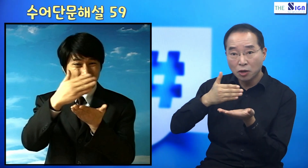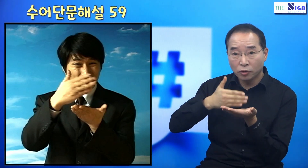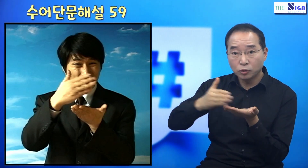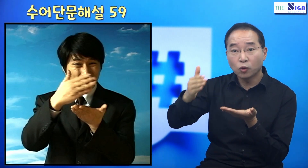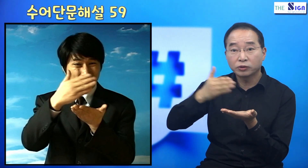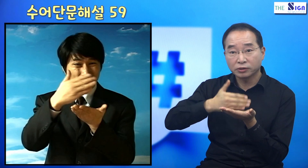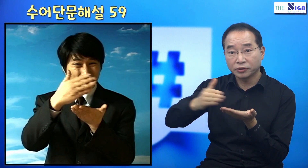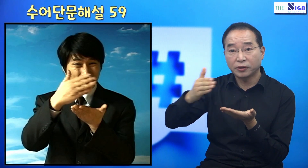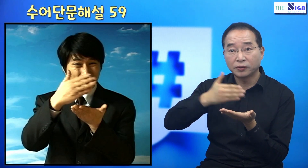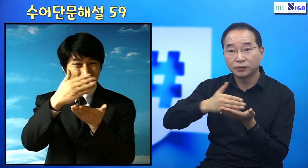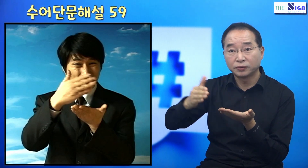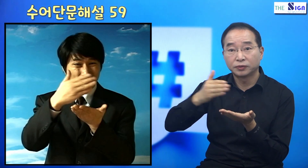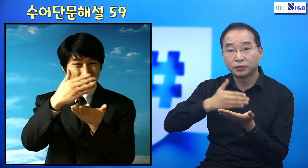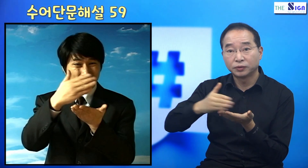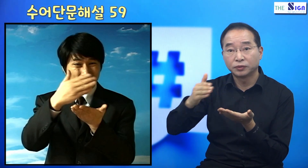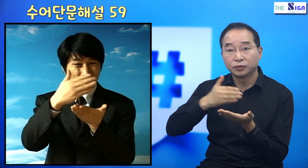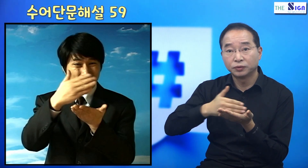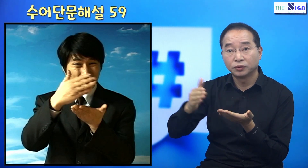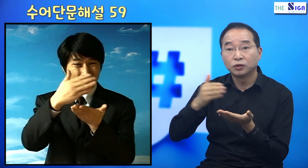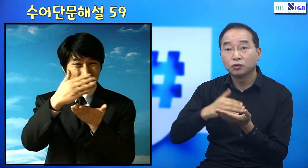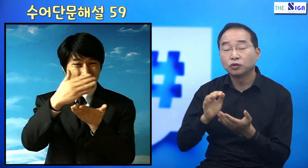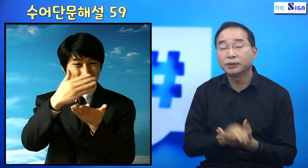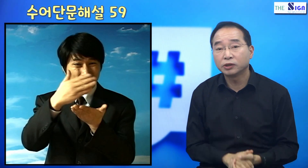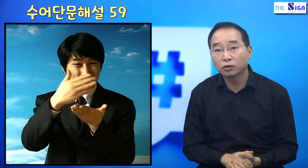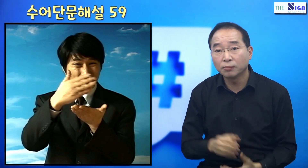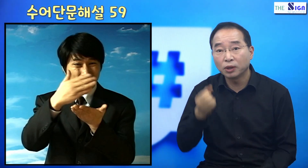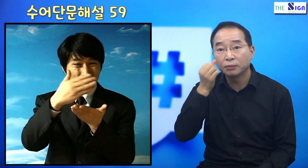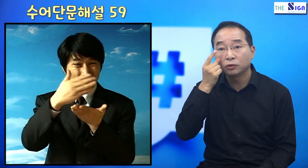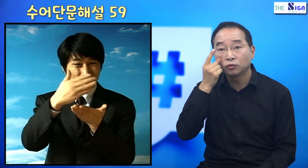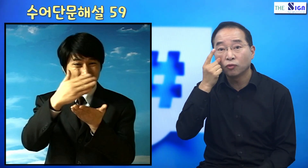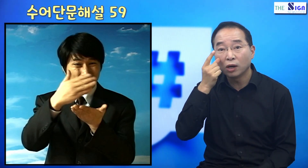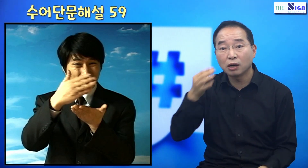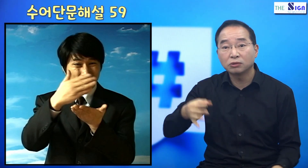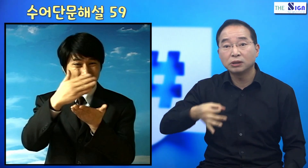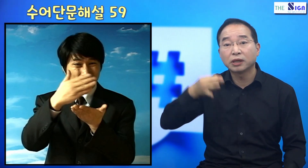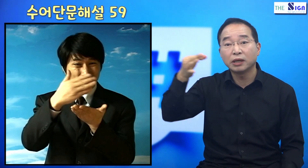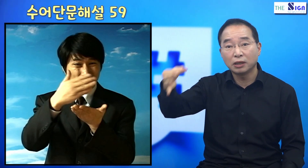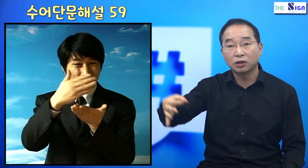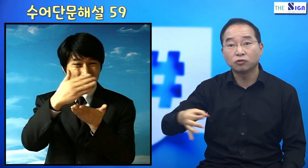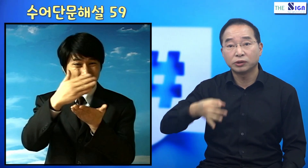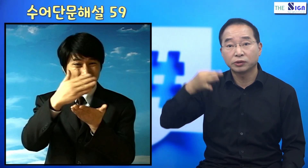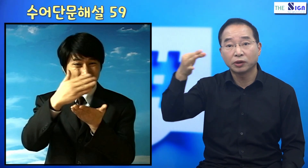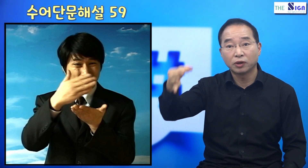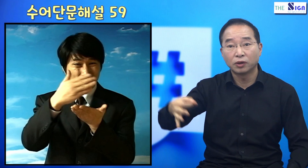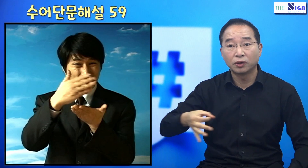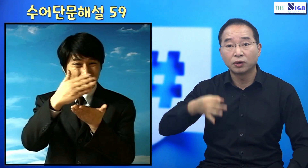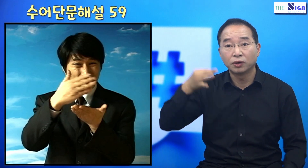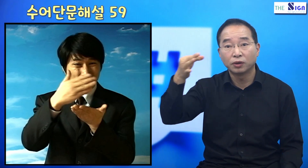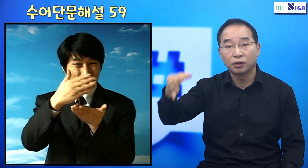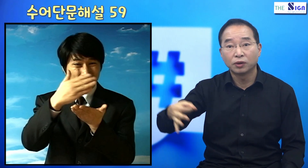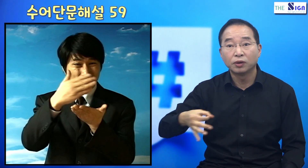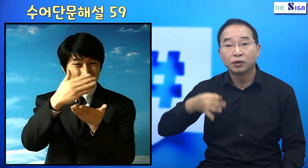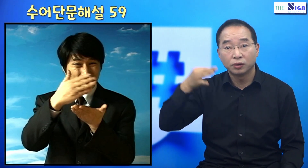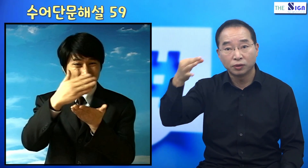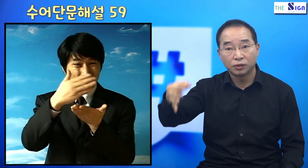이제 여긴 요걸 썼어요. 두 번째 어떤 표현이면 월하고 이렇게 내는 경우 있어요.